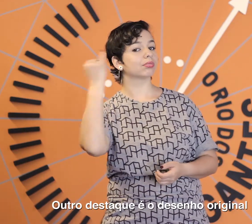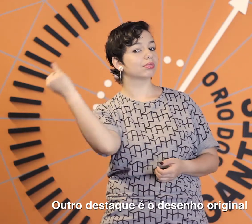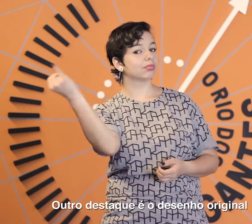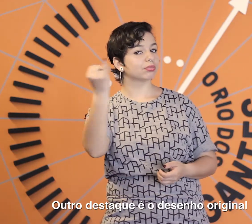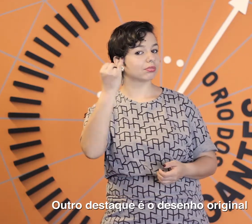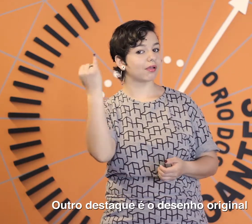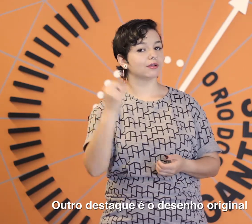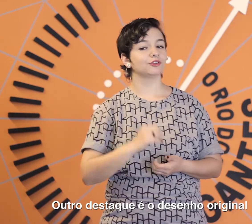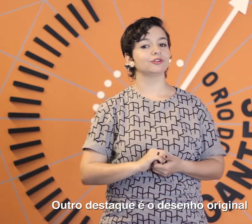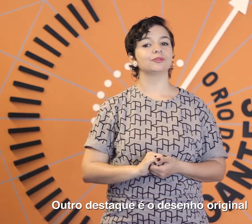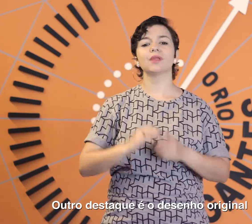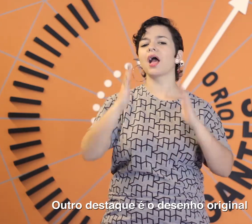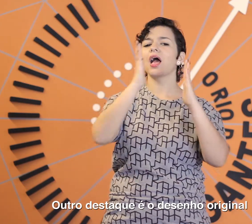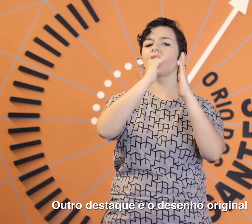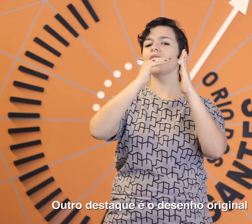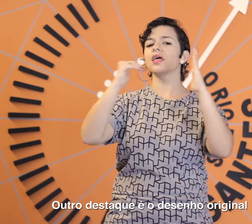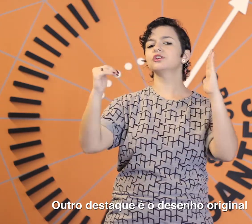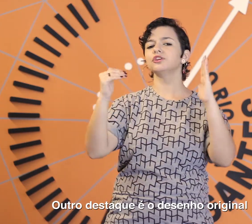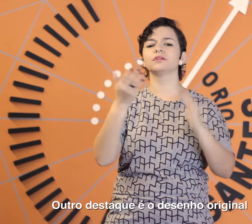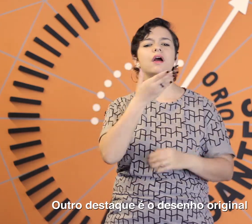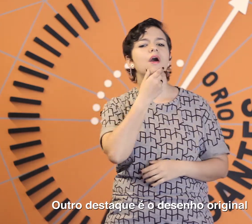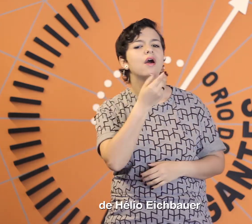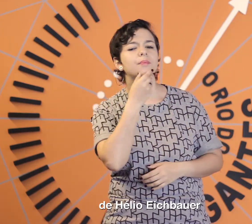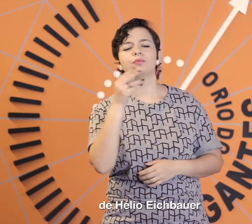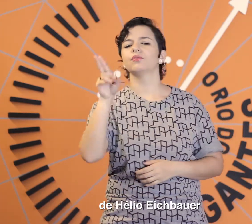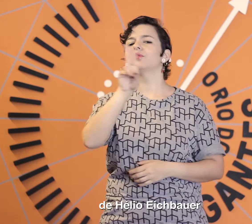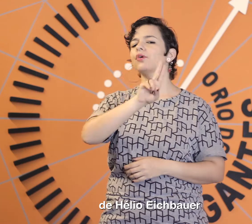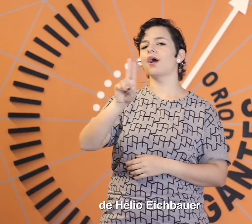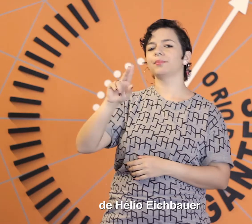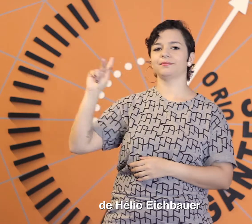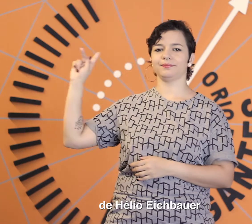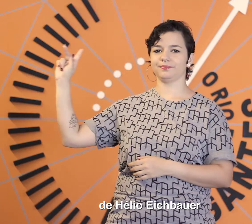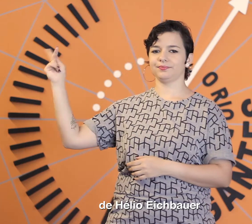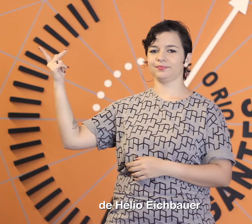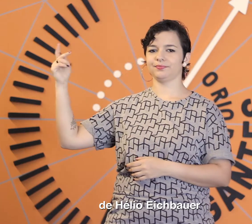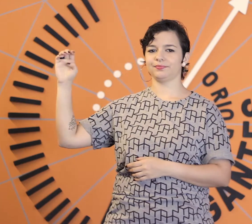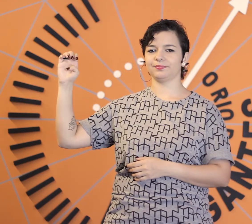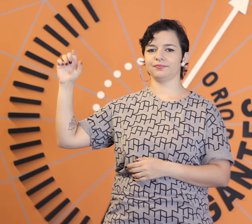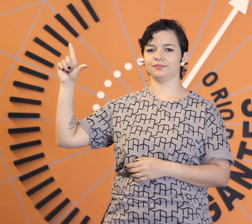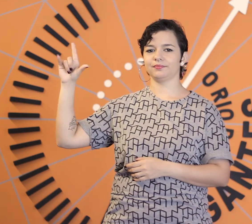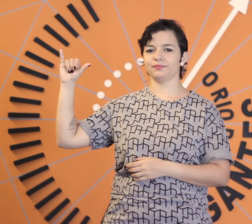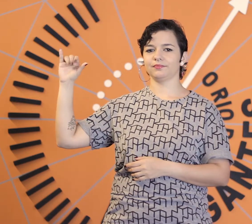Outro destaque é o desenho original de Hélio Eschbauer,